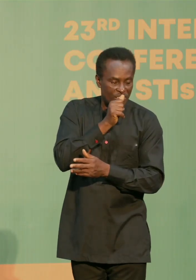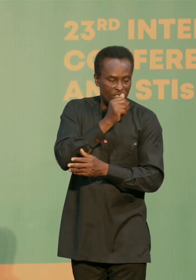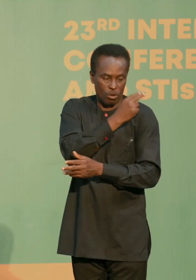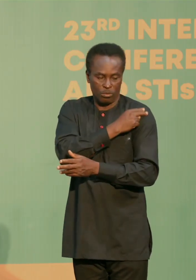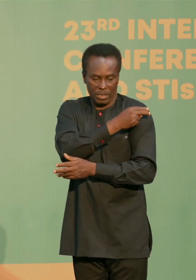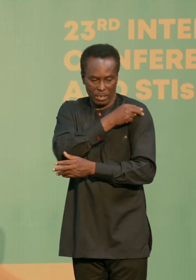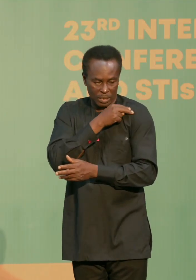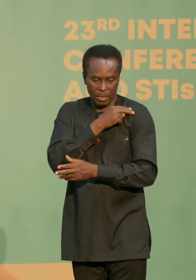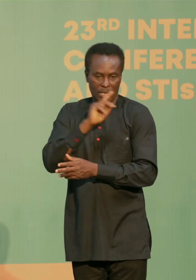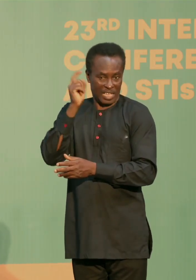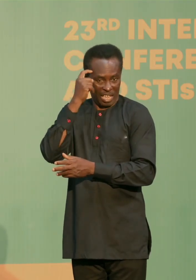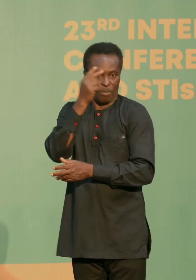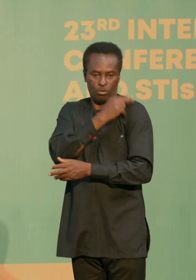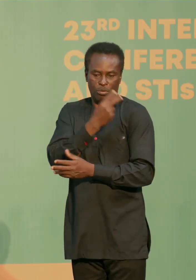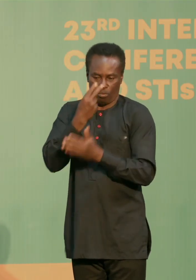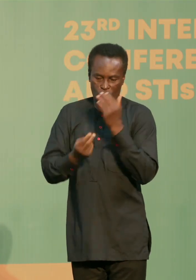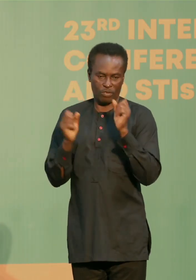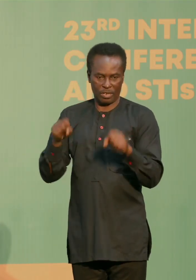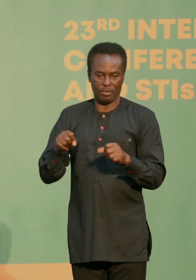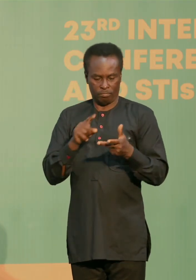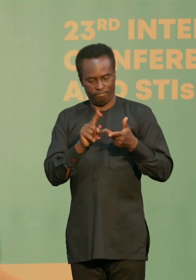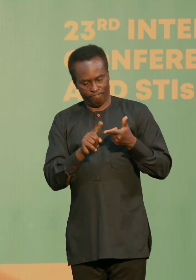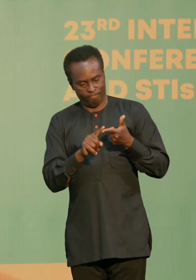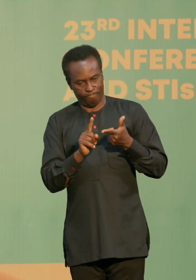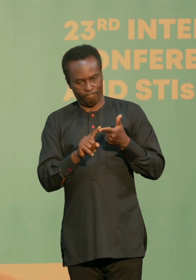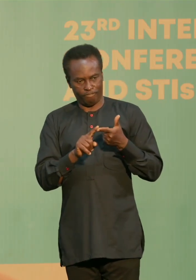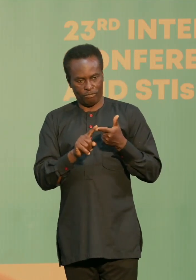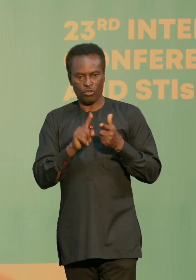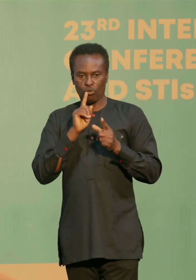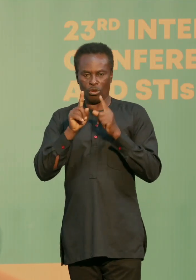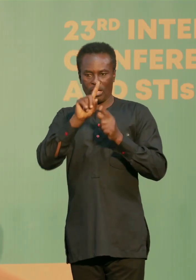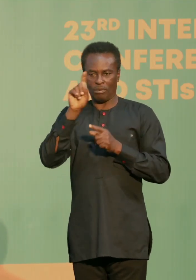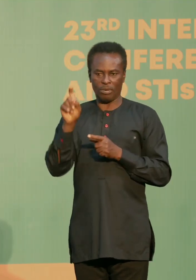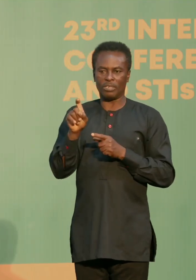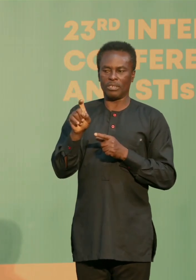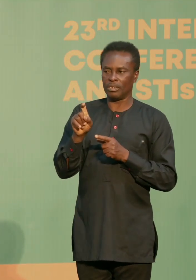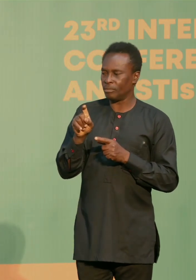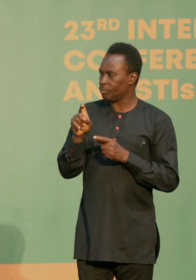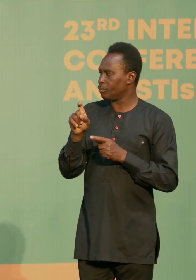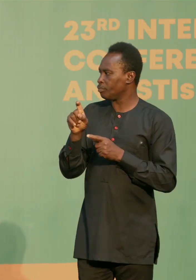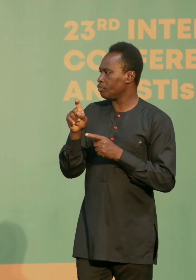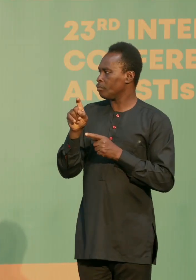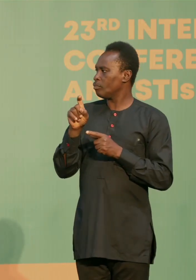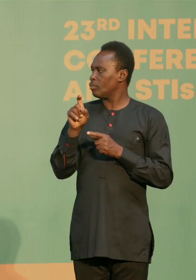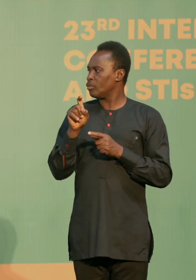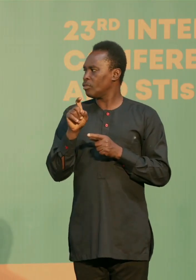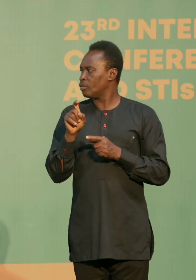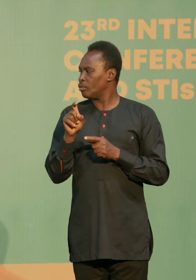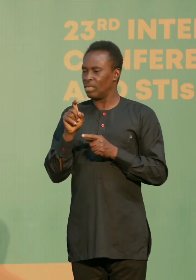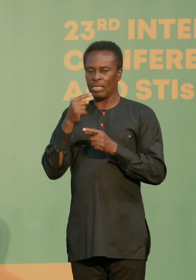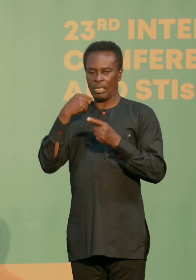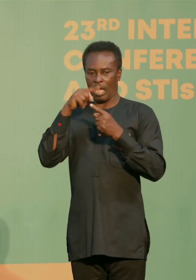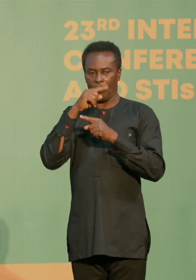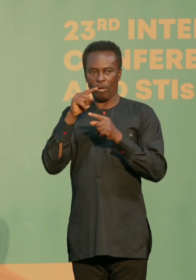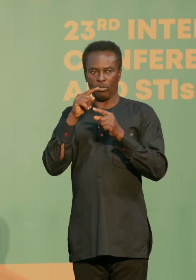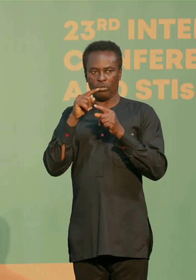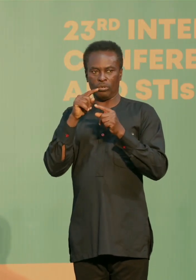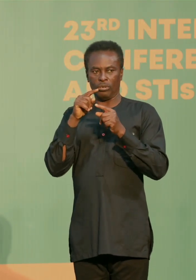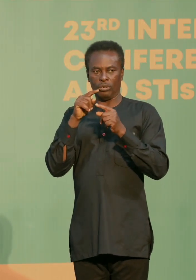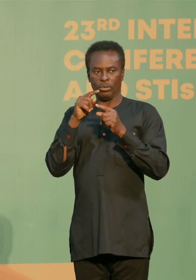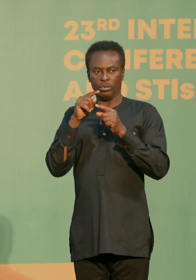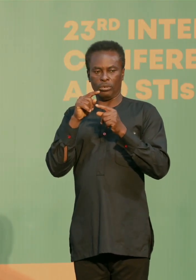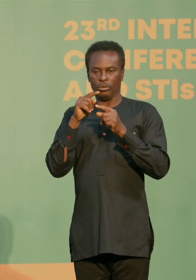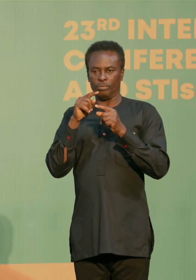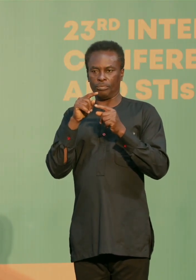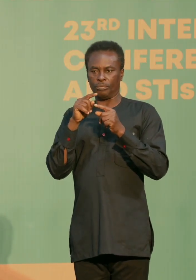pays. En ce qui concerne la question concernant la gestion étiologique dans la prise en